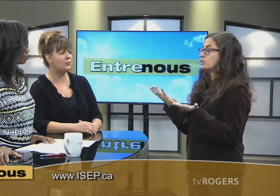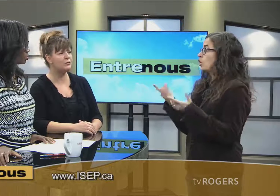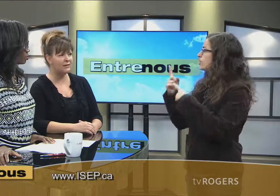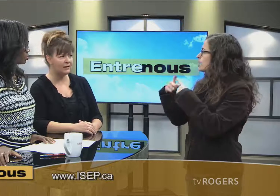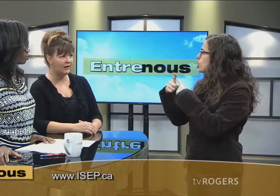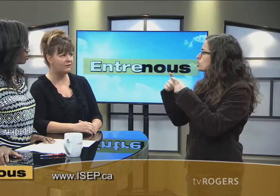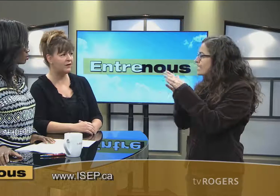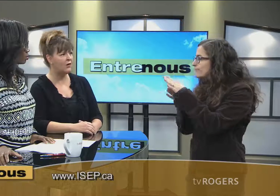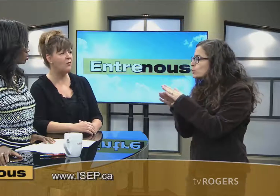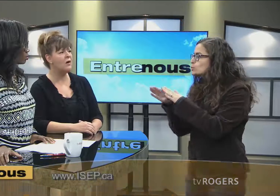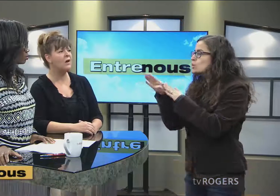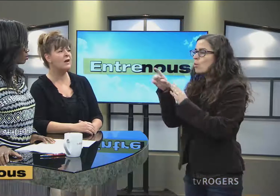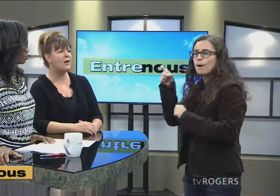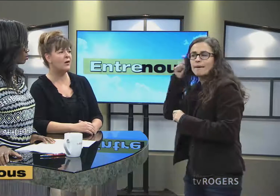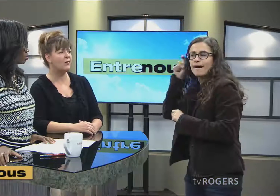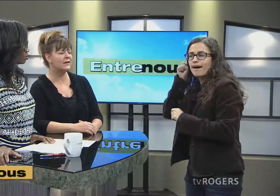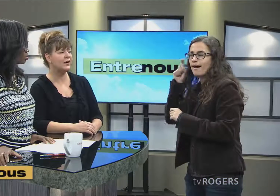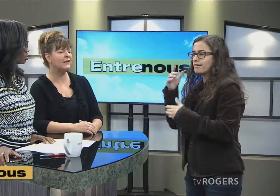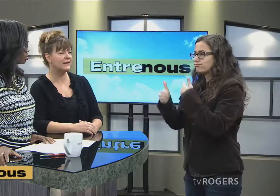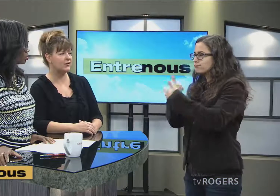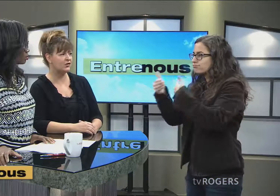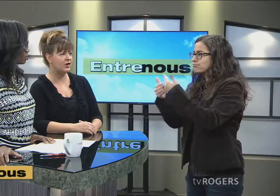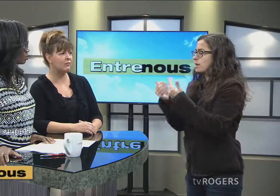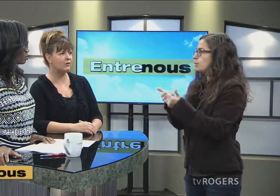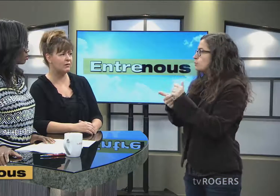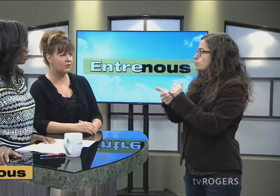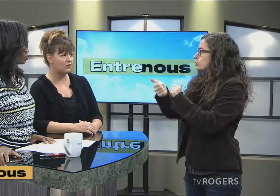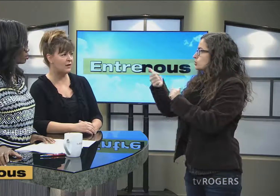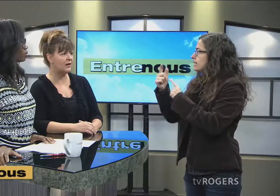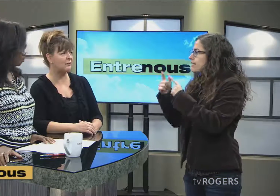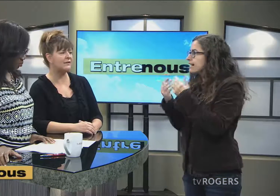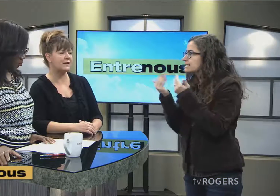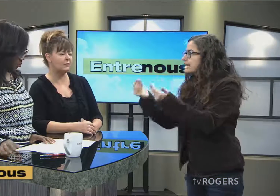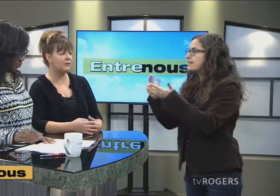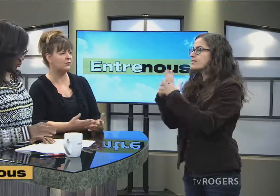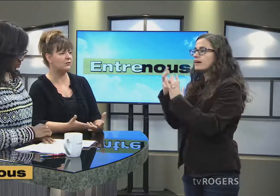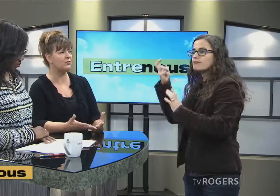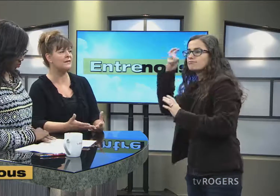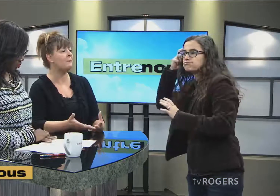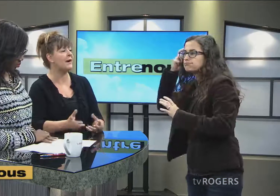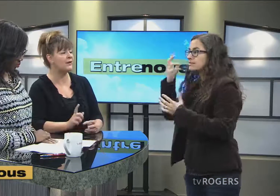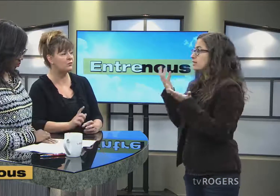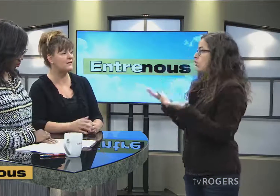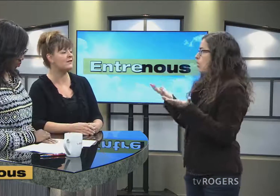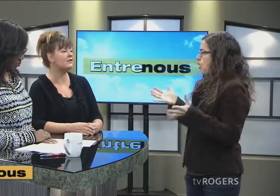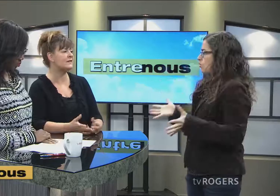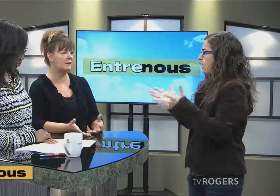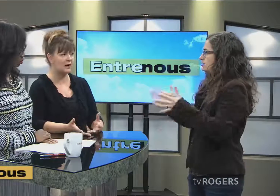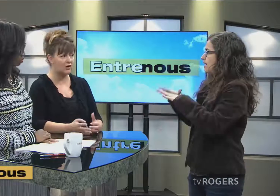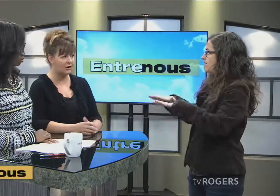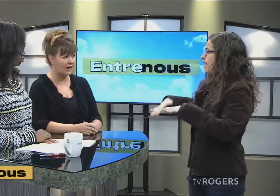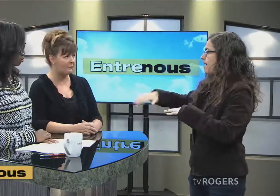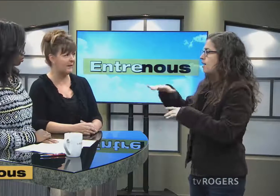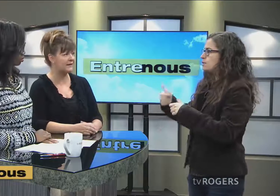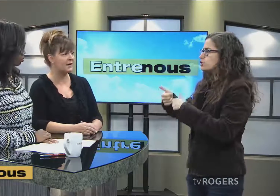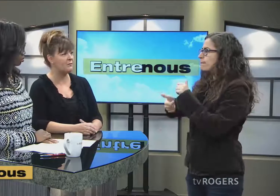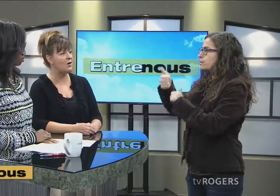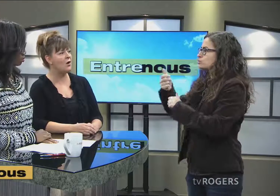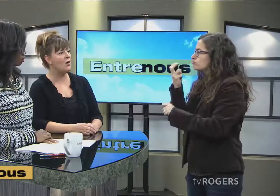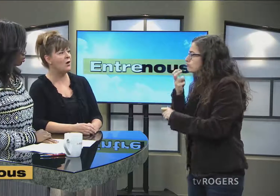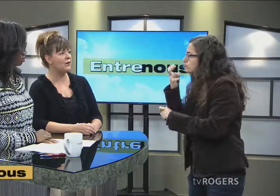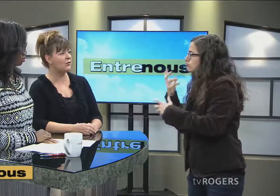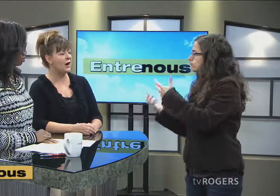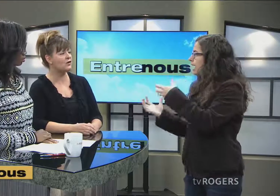En 2000 environ, on sait que la technologie a beaucoup évolué, puis ça peut être au niveau des appareils auditifs, des implants cochléaires, par